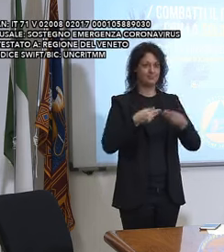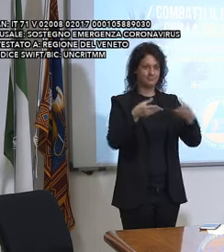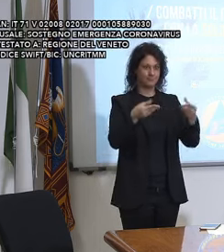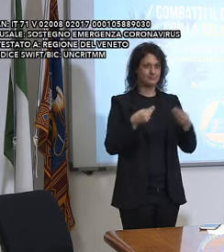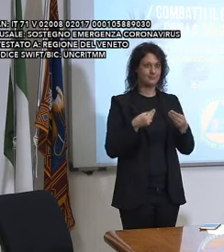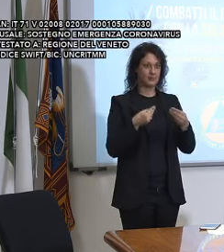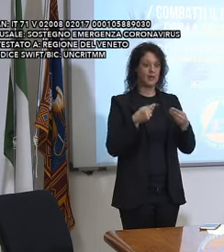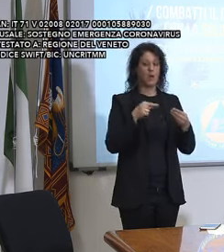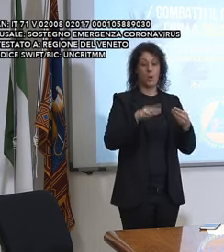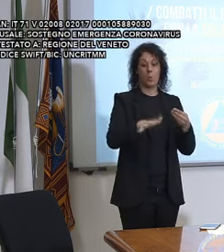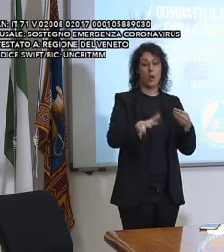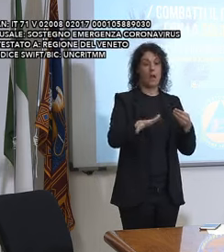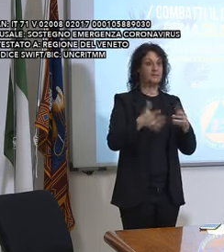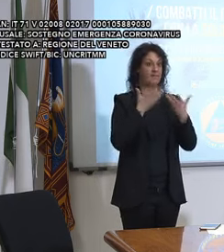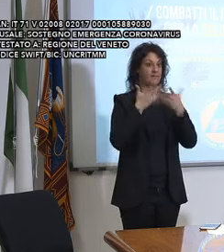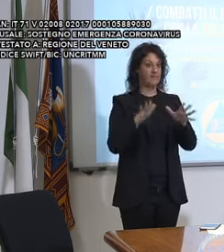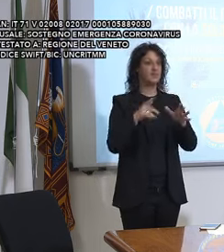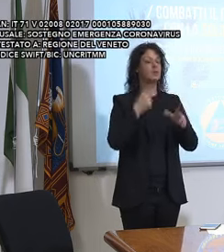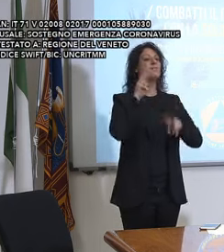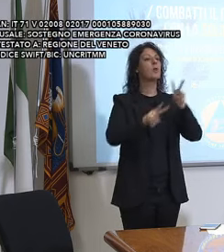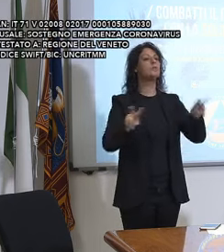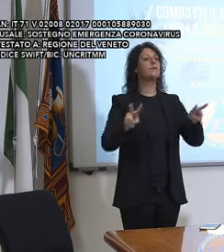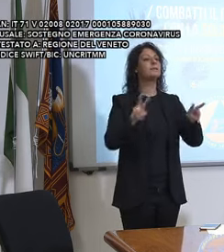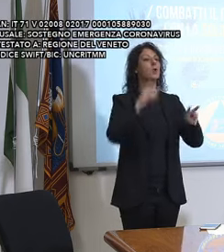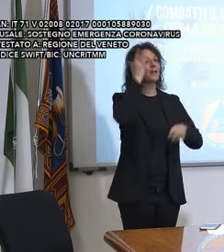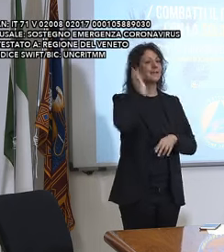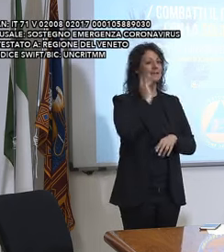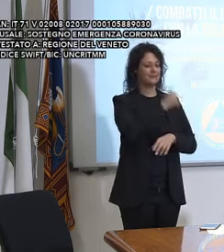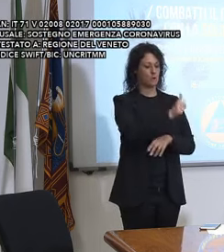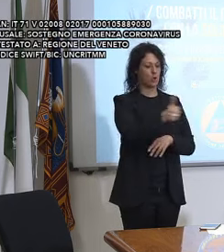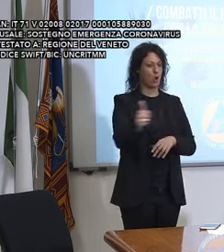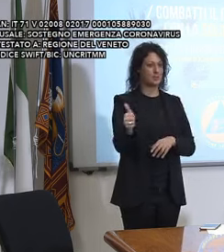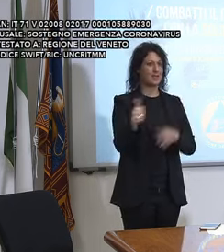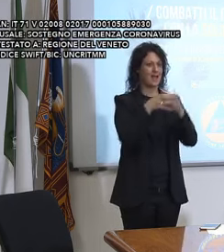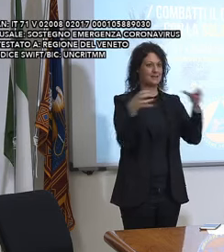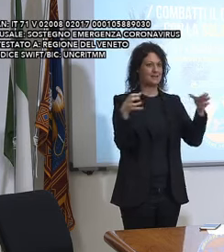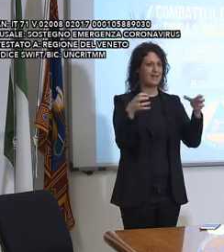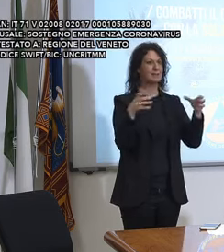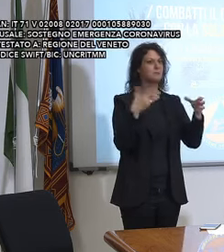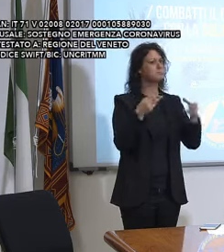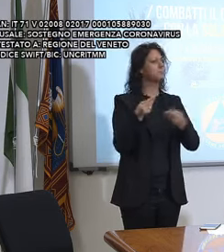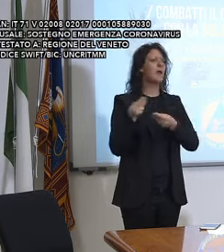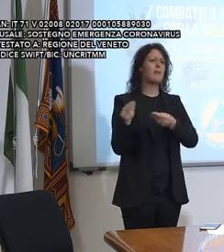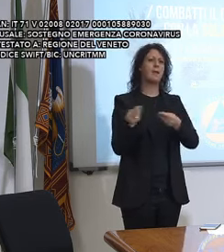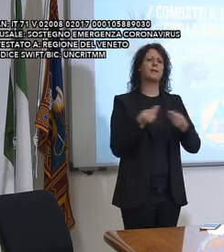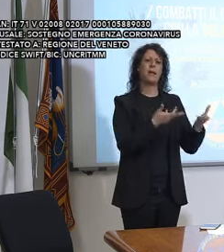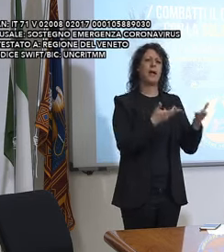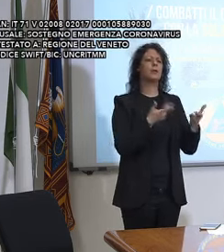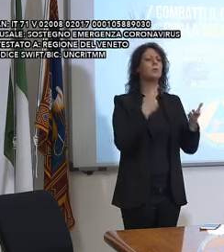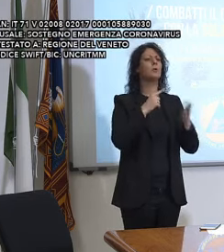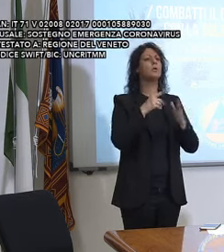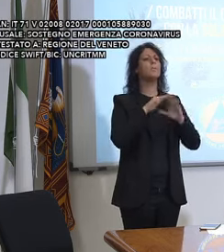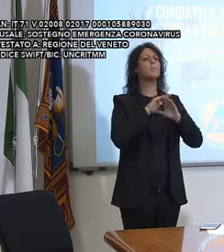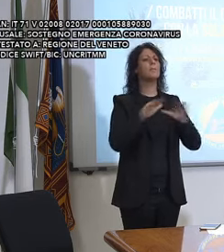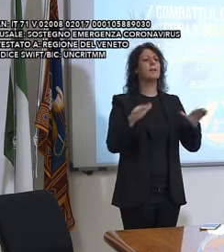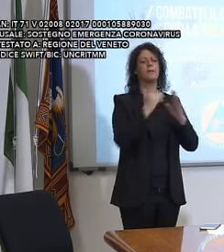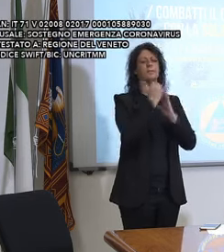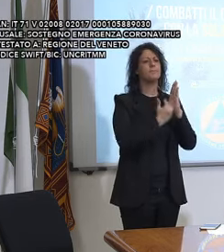hanno quasi chiuso la valutazione di questi piani, quindi ogni azienda ha mandato il piano di sanità pubblica relativo alle